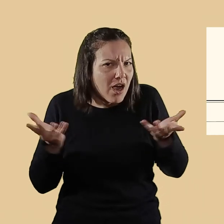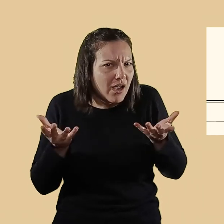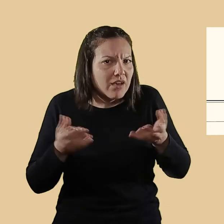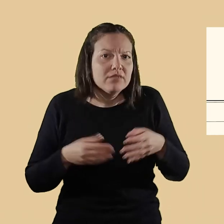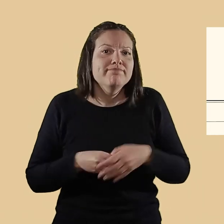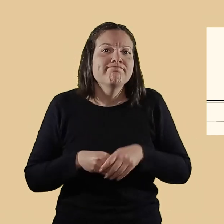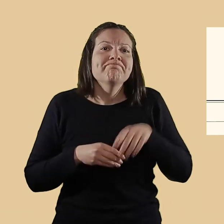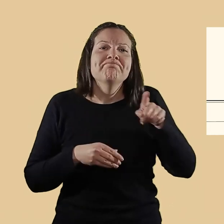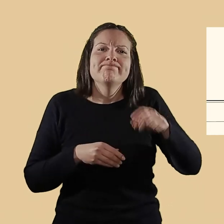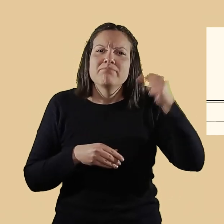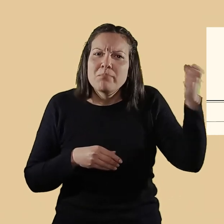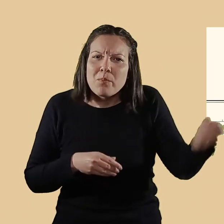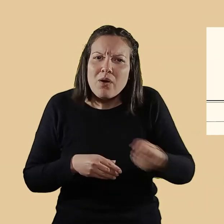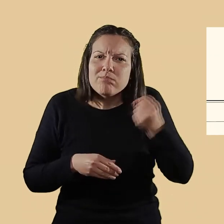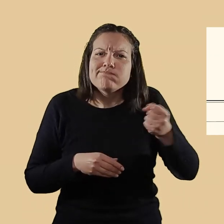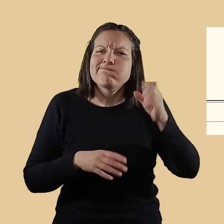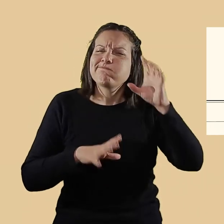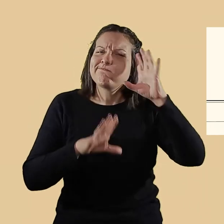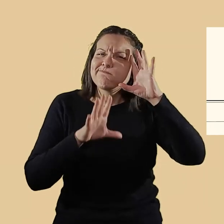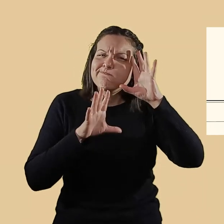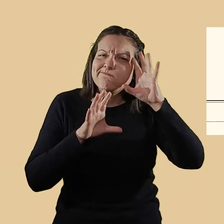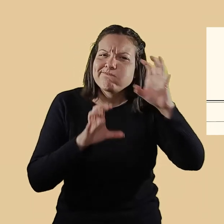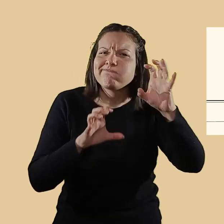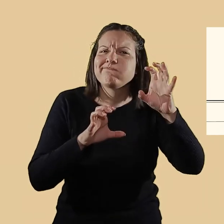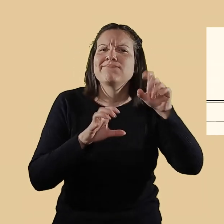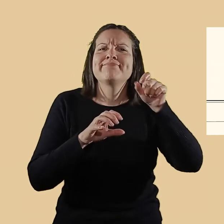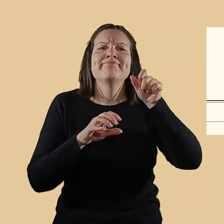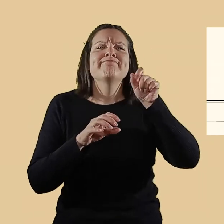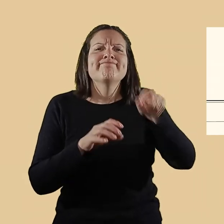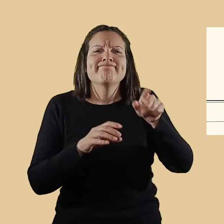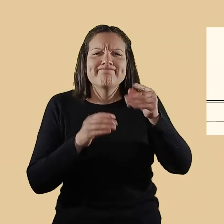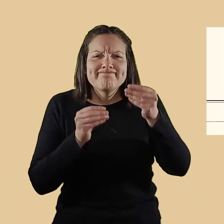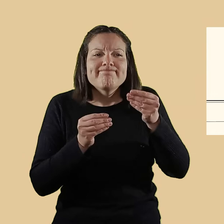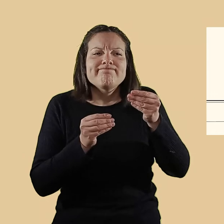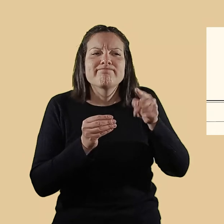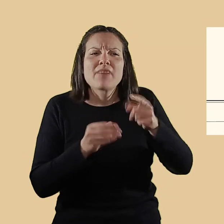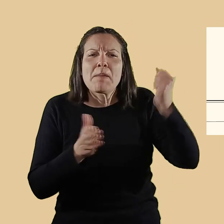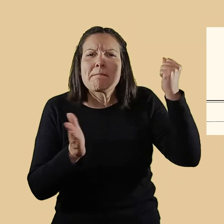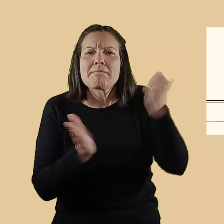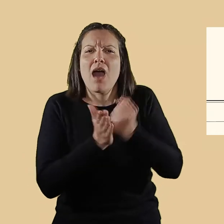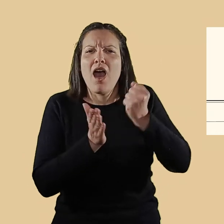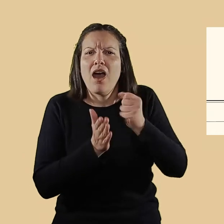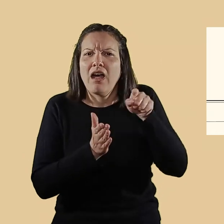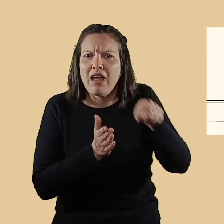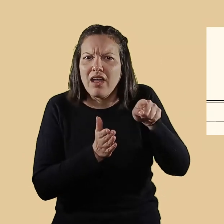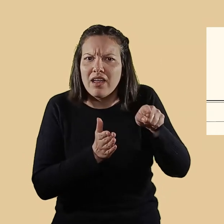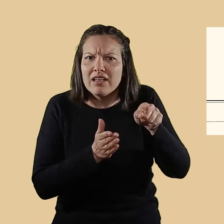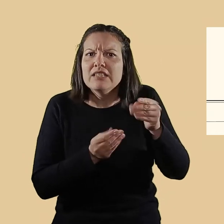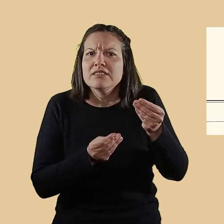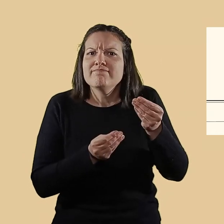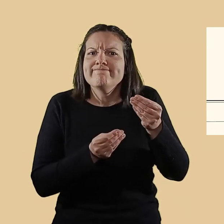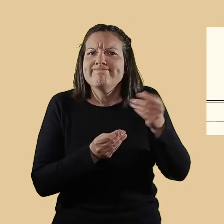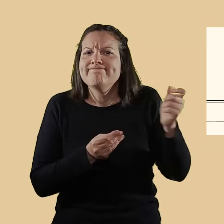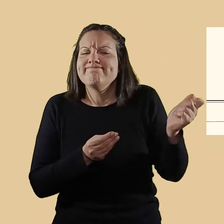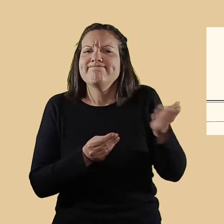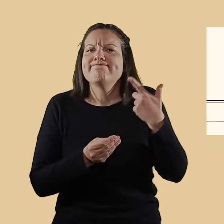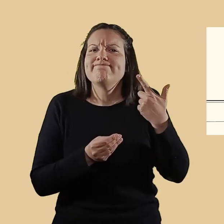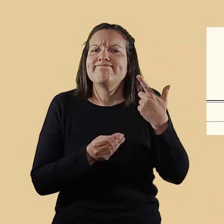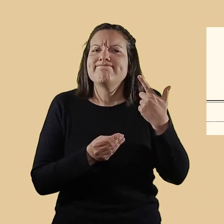La importancia de evocar este acontecimiento reside en que constituye un ícono en la memoria